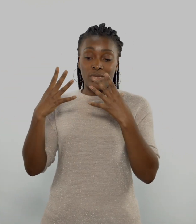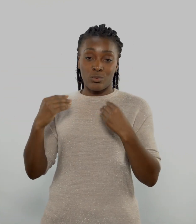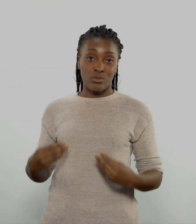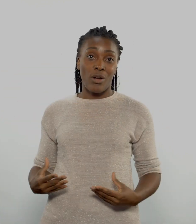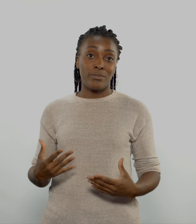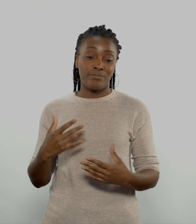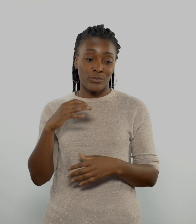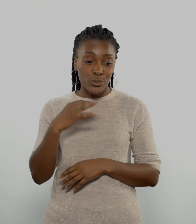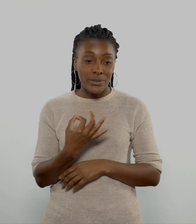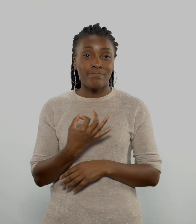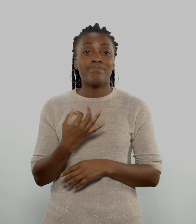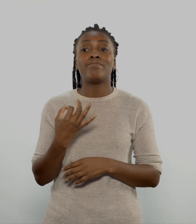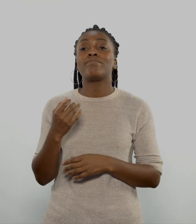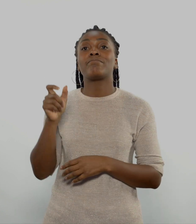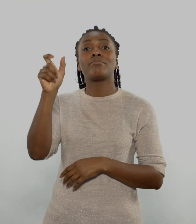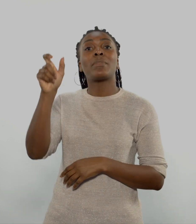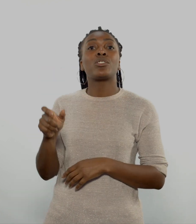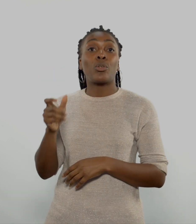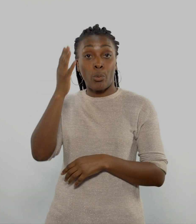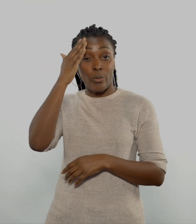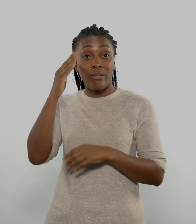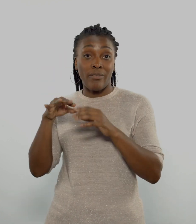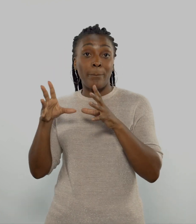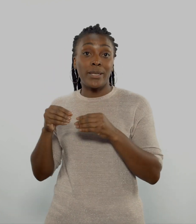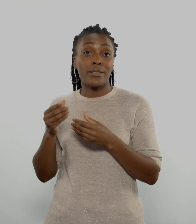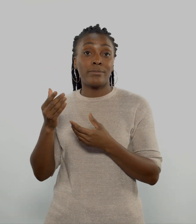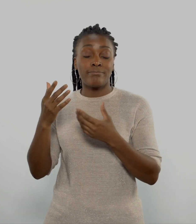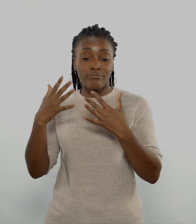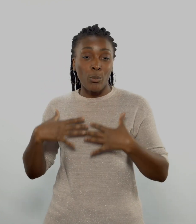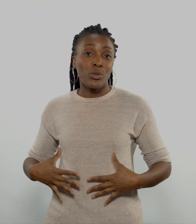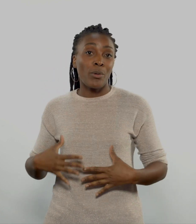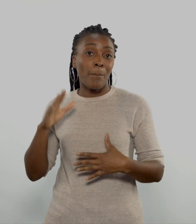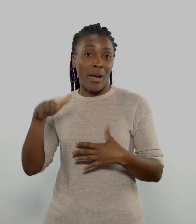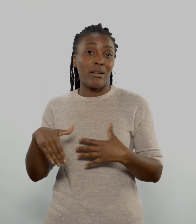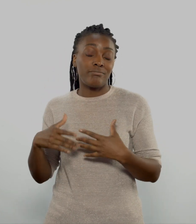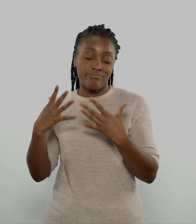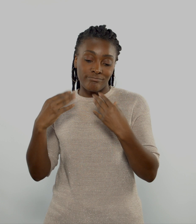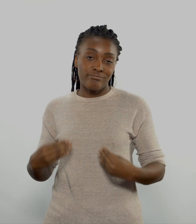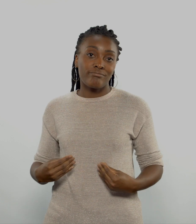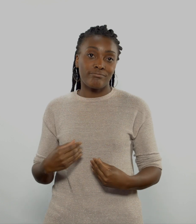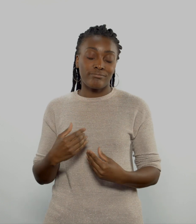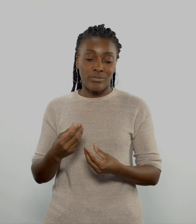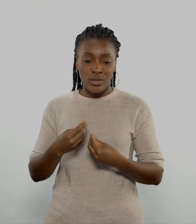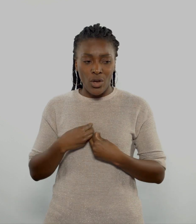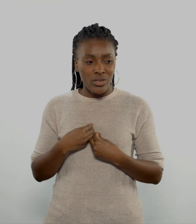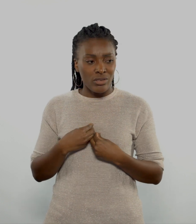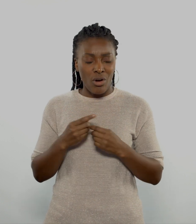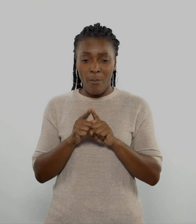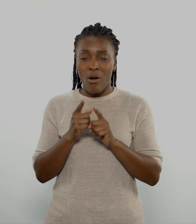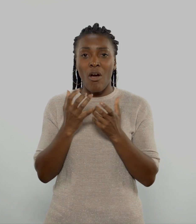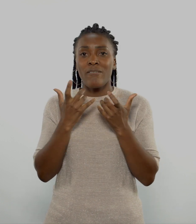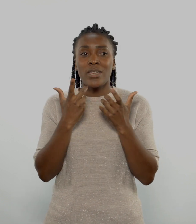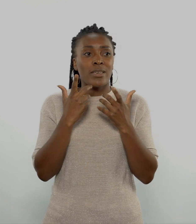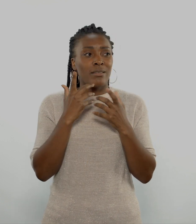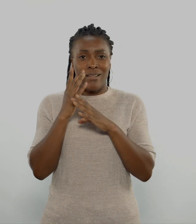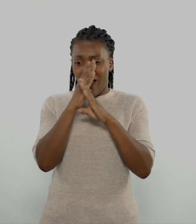des attouchements, des comportements de la part d'une connaissance de la famille. Et du coup, ça a créé chez moi comme une envie de me réfugier